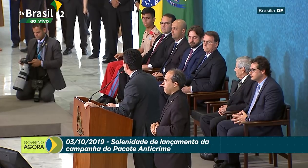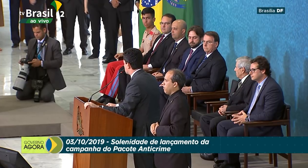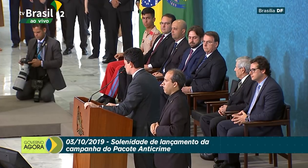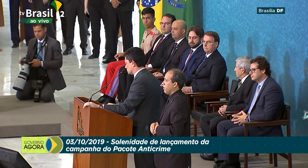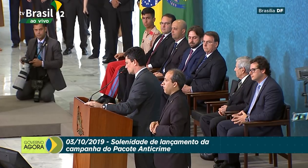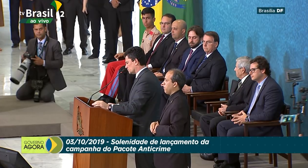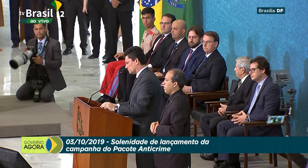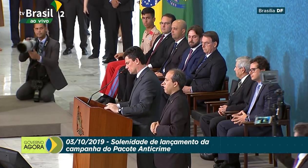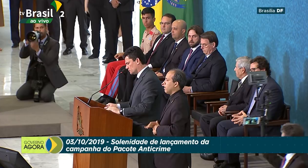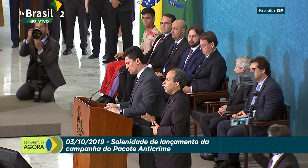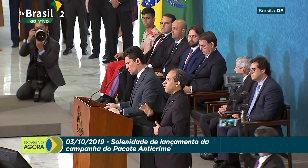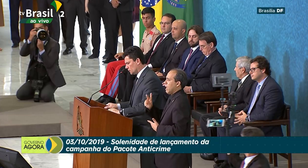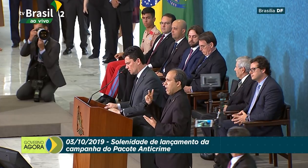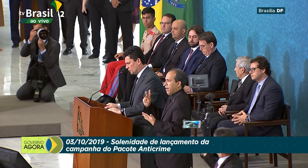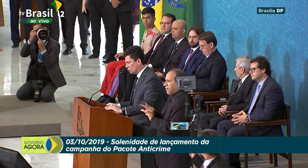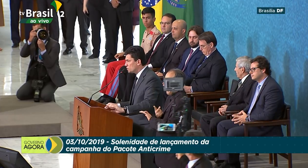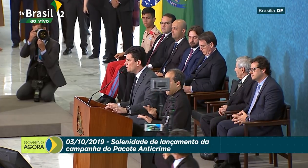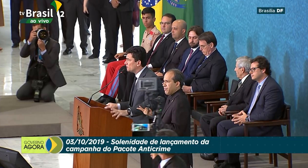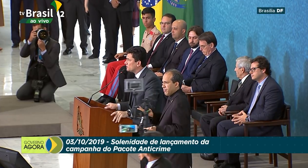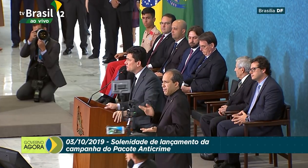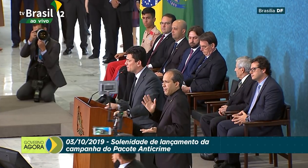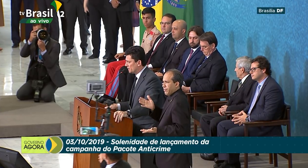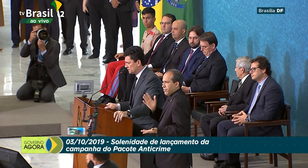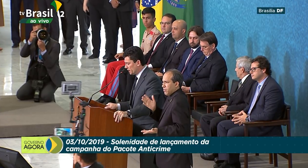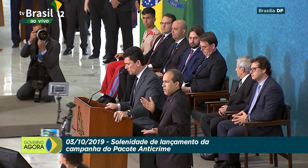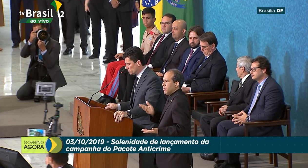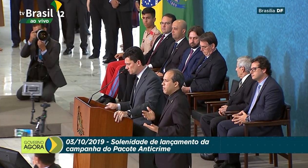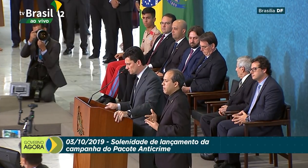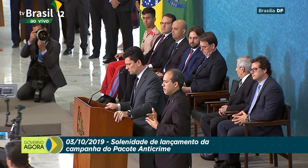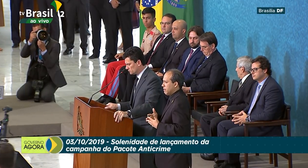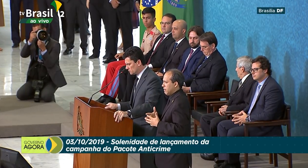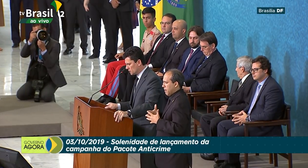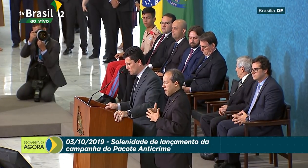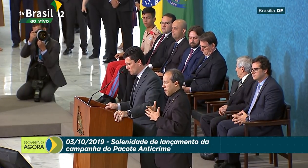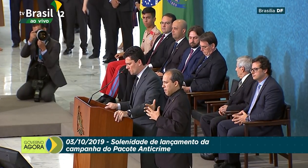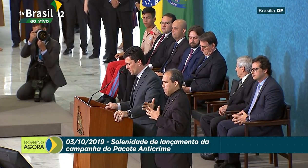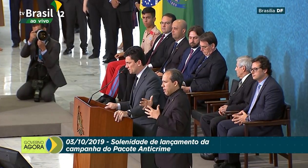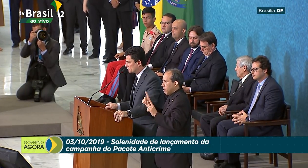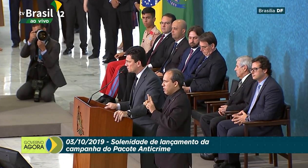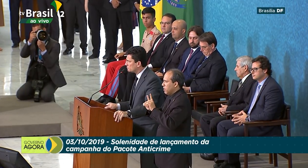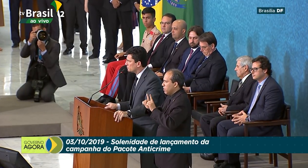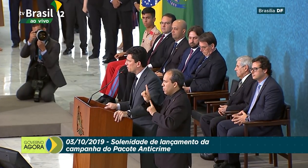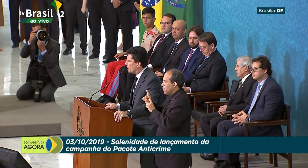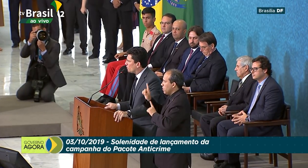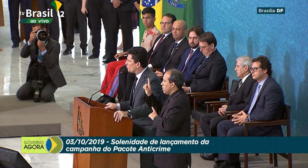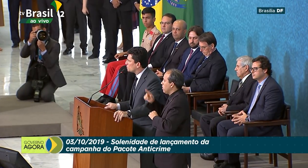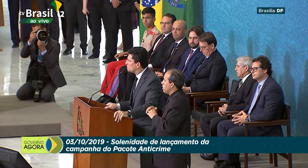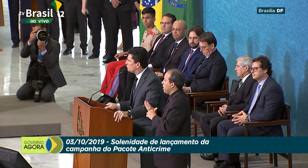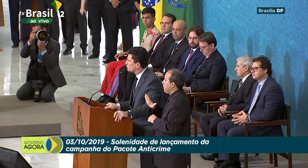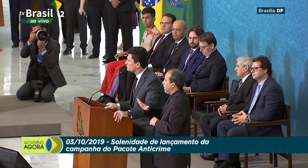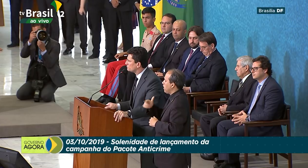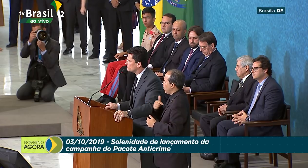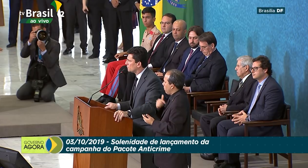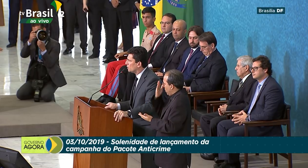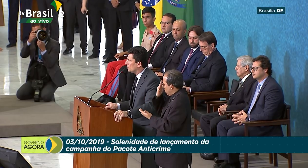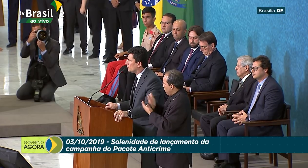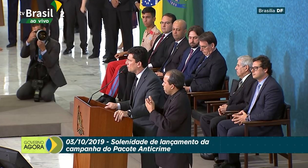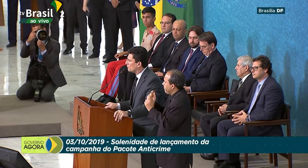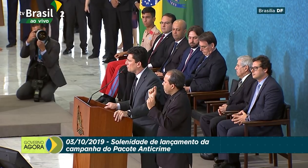esses fatos nos entristeceram, mas creio que é possível